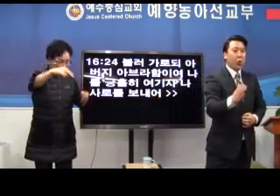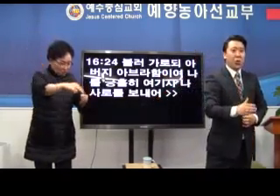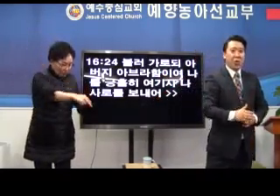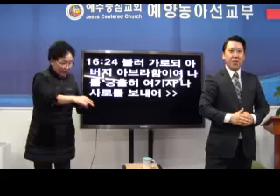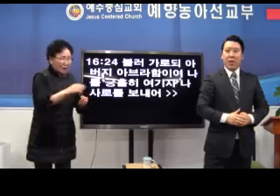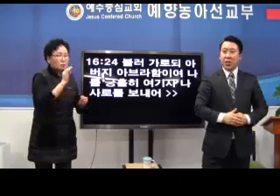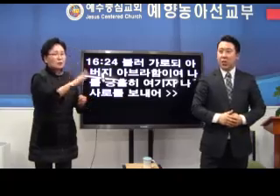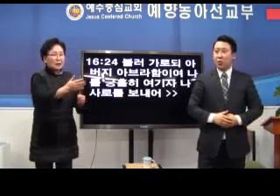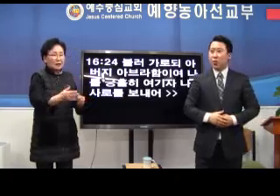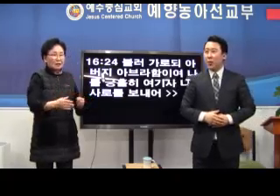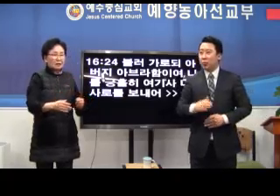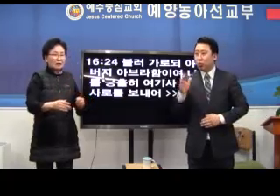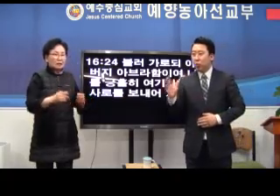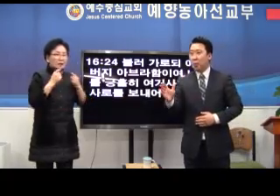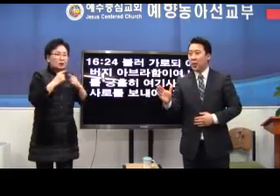성도들이 되지 마시기를 주님의 이름으로 축복합니다.